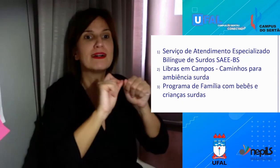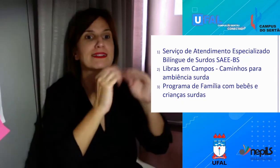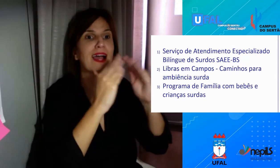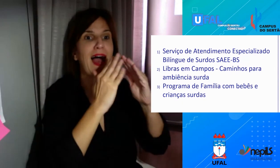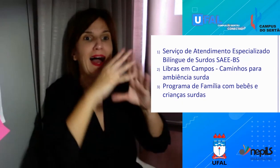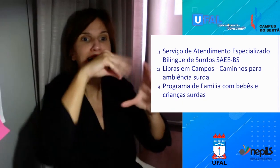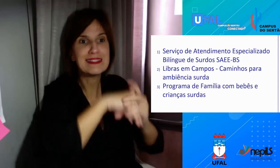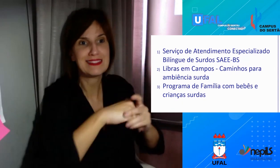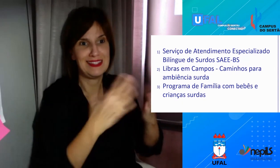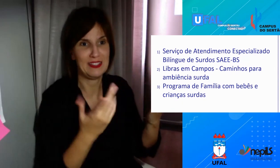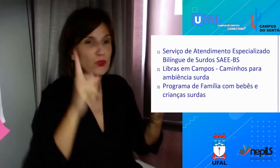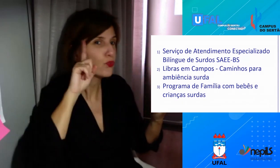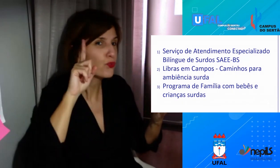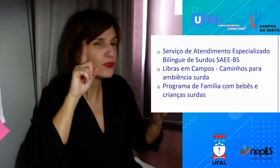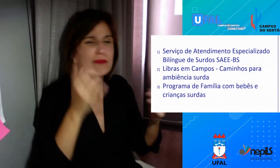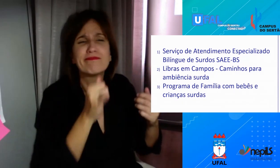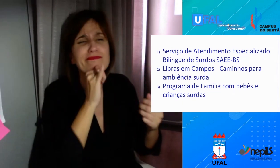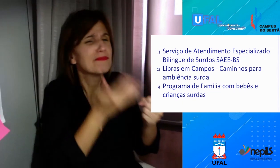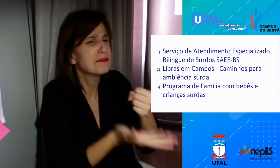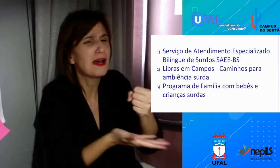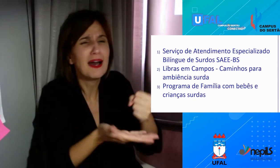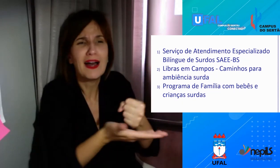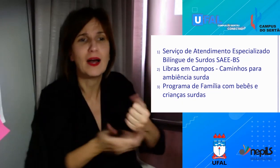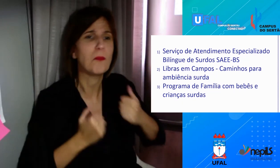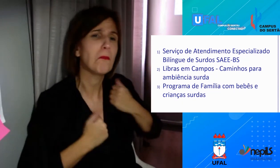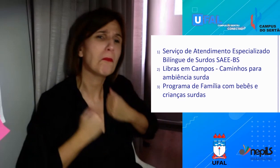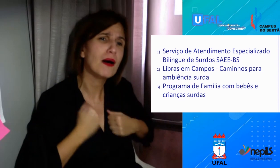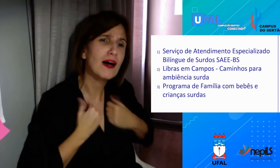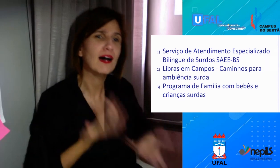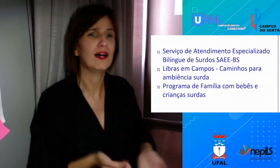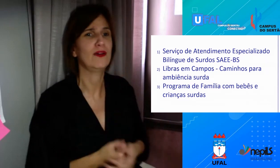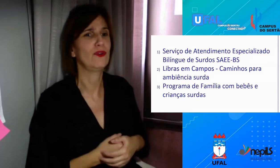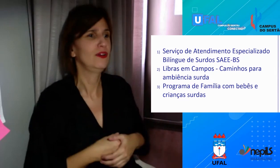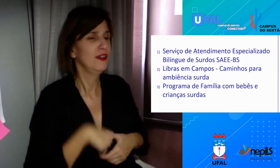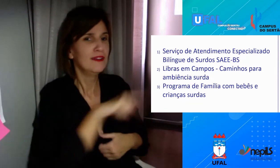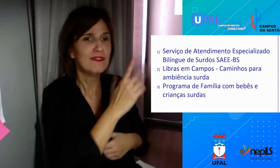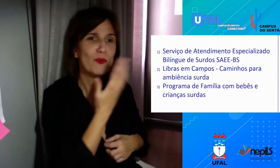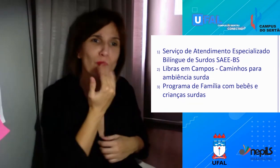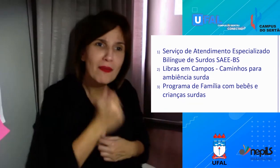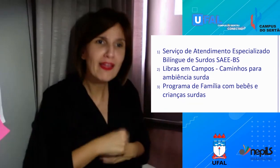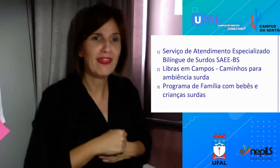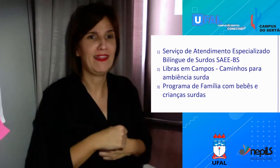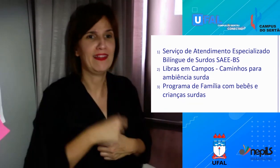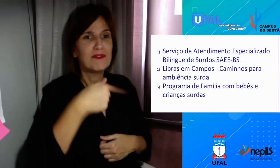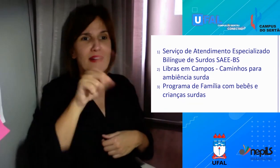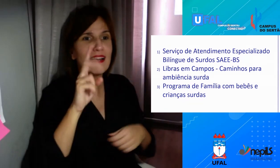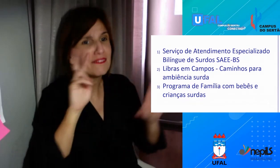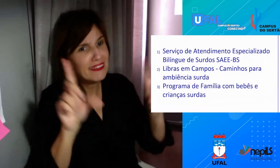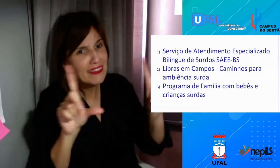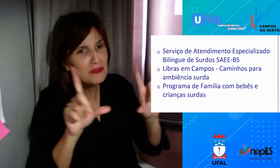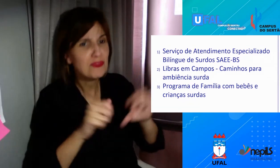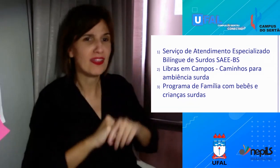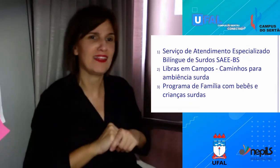tanto a saúde quanto o ambiente escolar das pessoas surdas. E questões